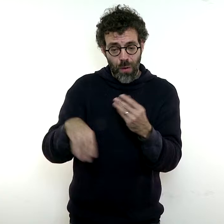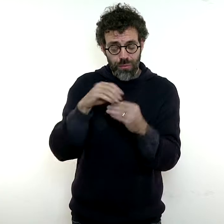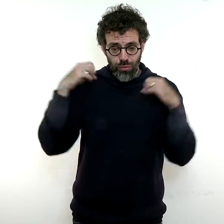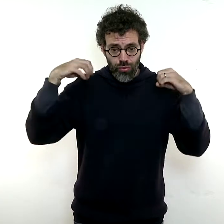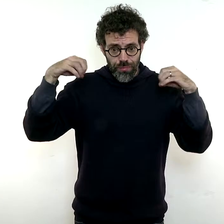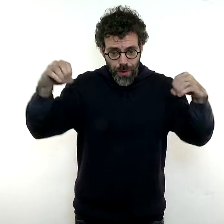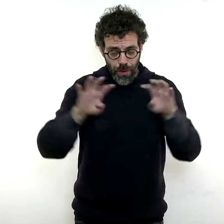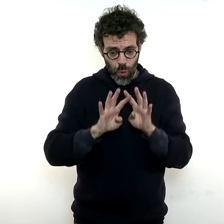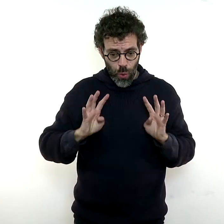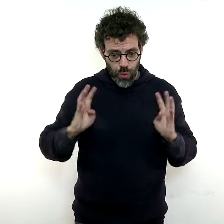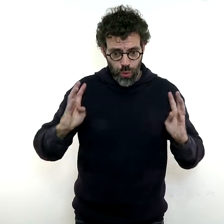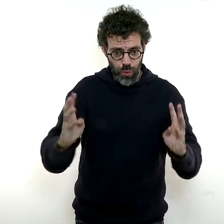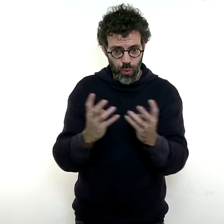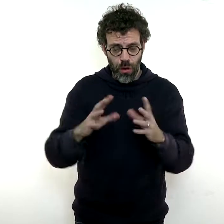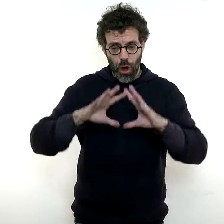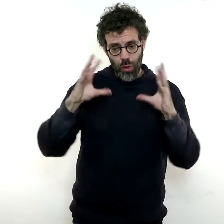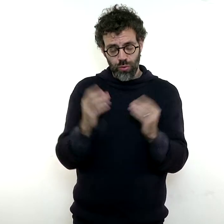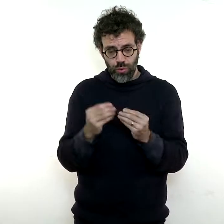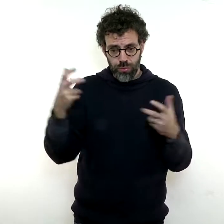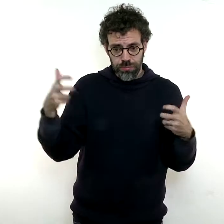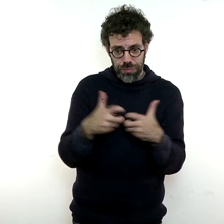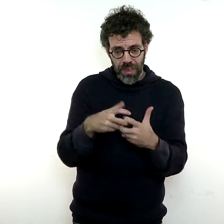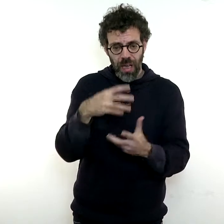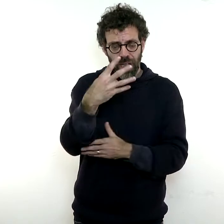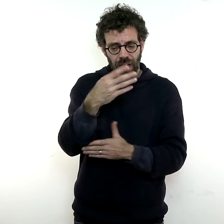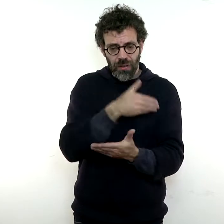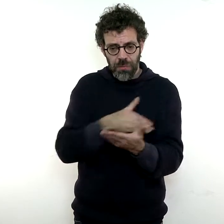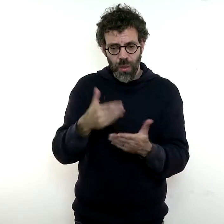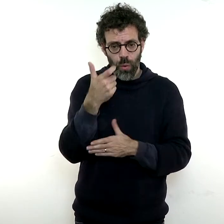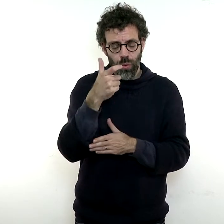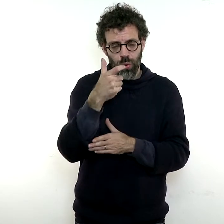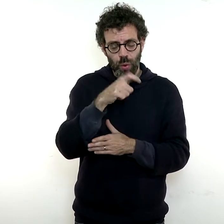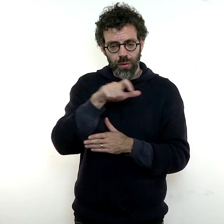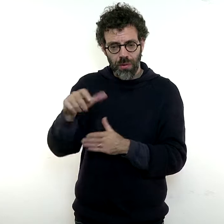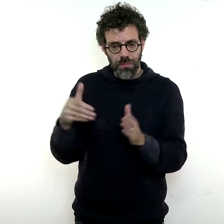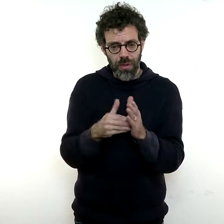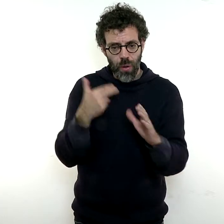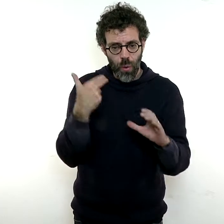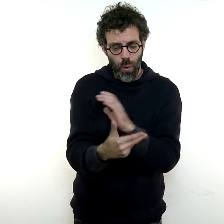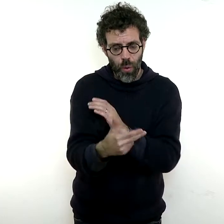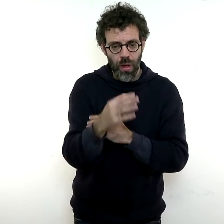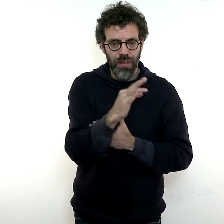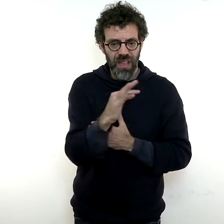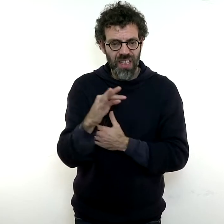Le coût total de l'opération est estimé à 4 200 000 € TTC.